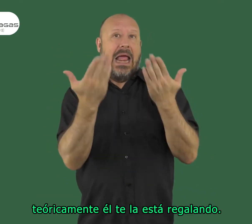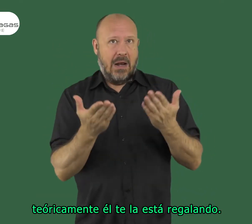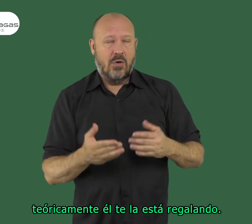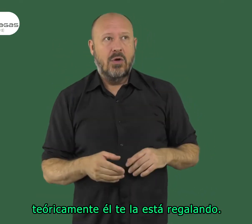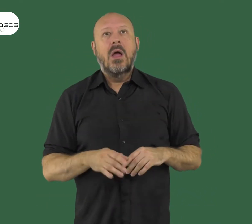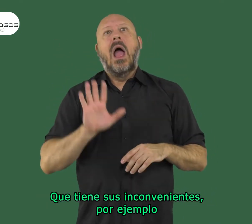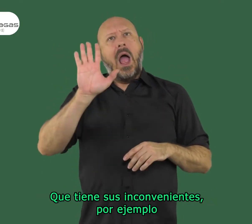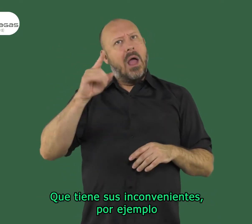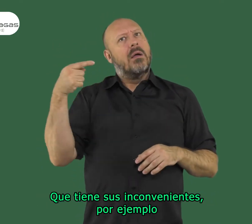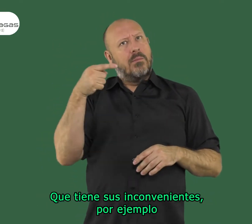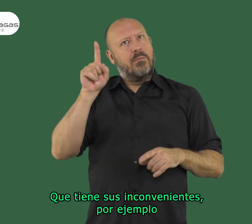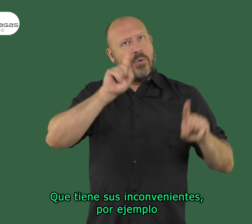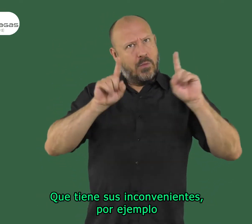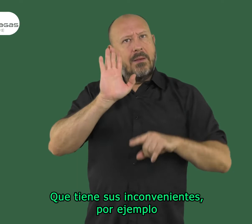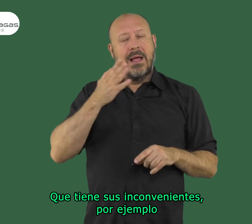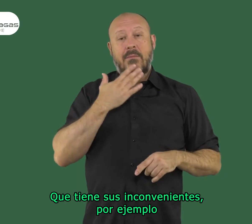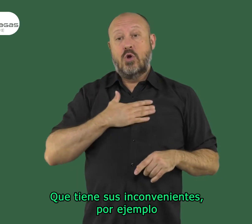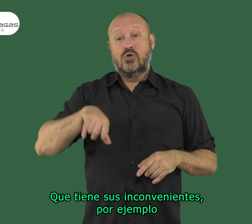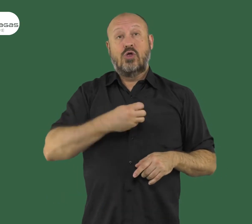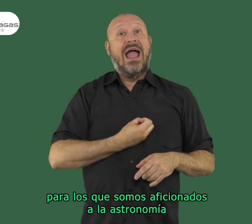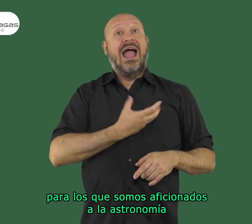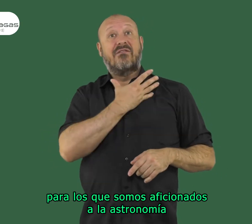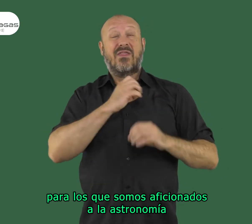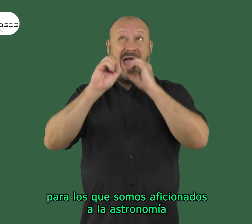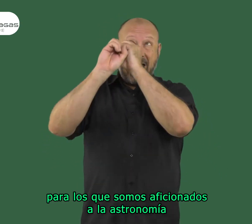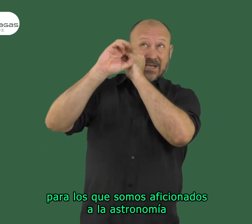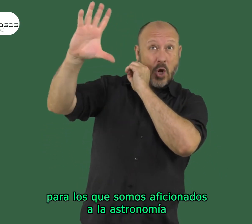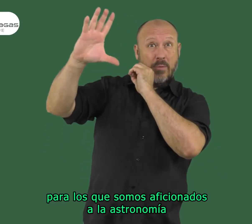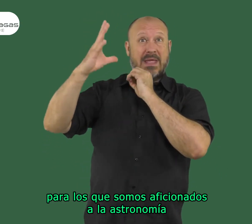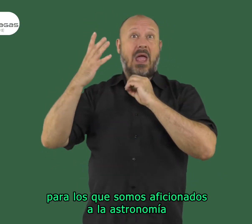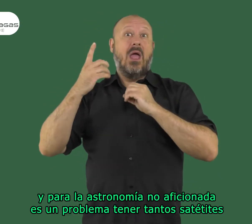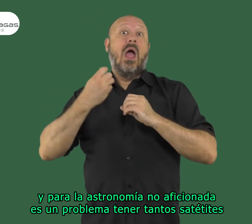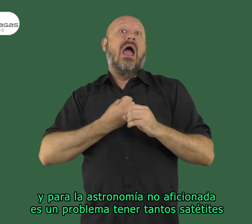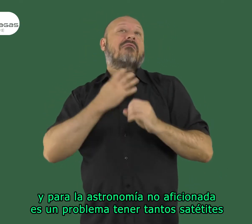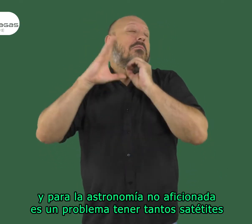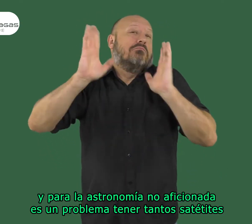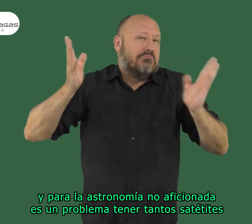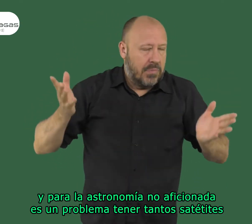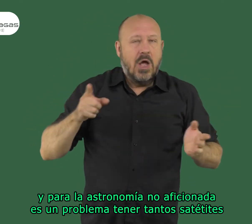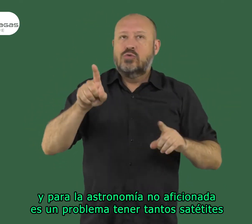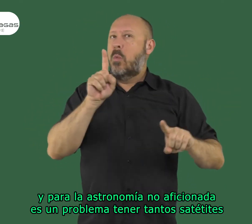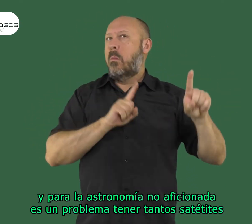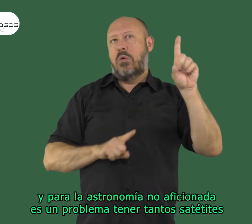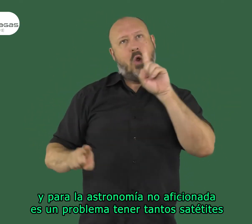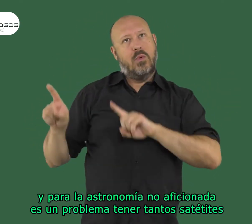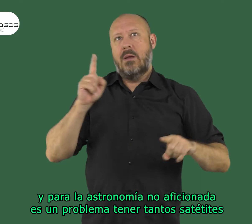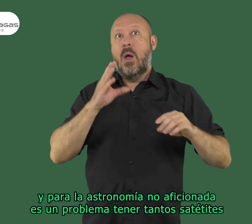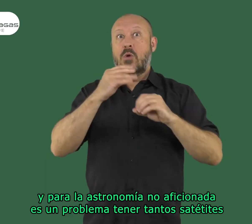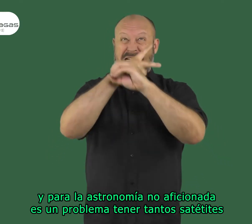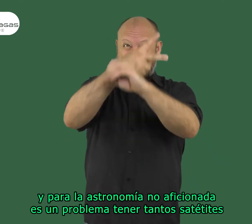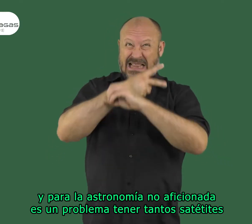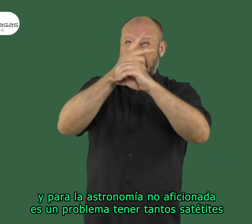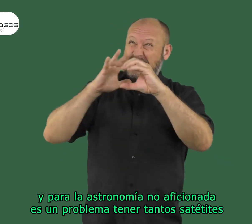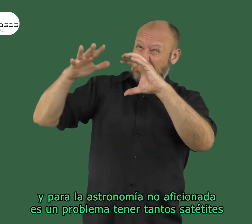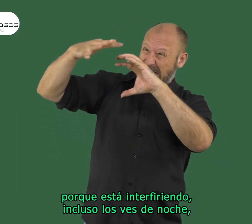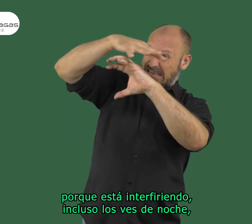te la está regalando, que tiene sus inconvenientes. Por ejemplo, para los que somos aficionados a la astronomía y para la astronomía no aficionada, es un problema